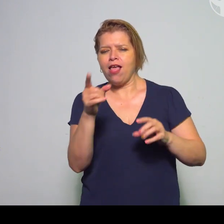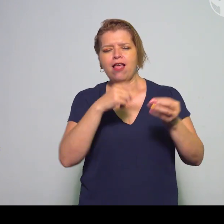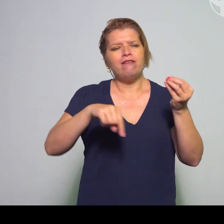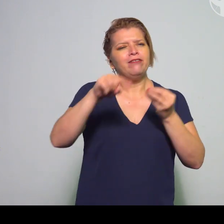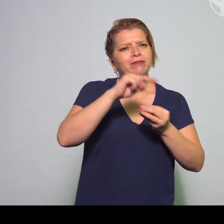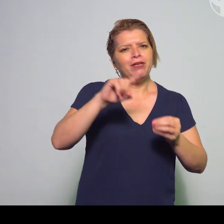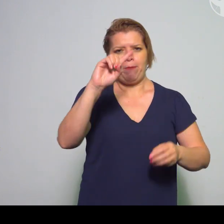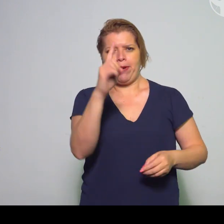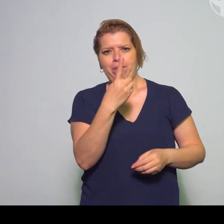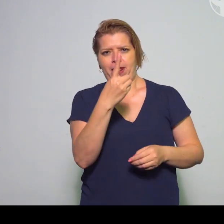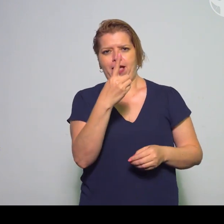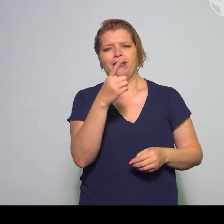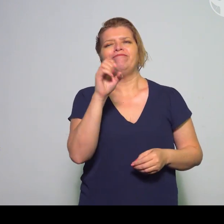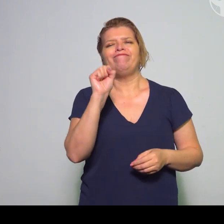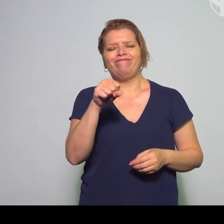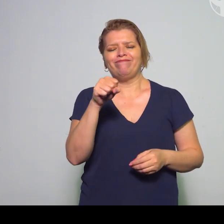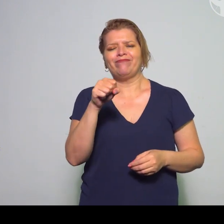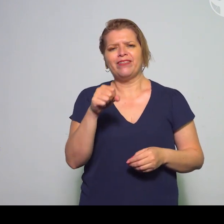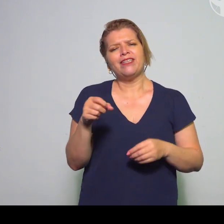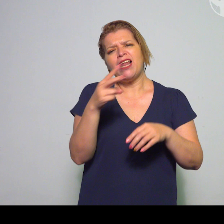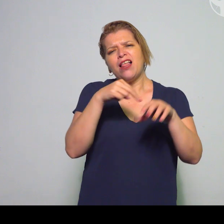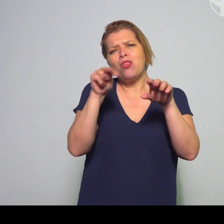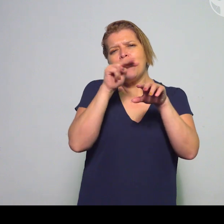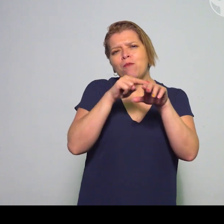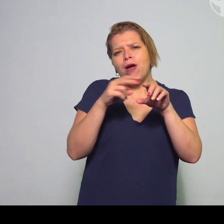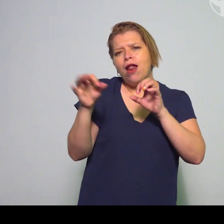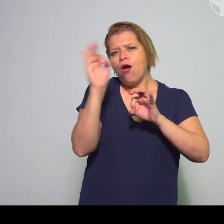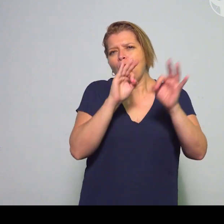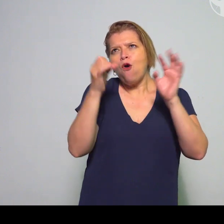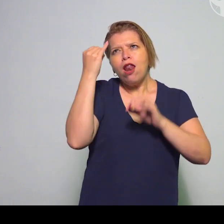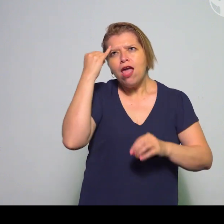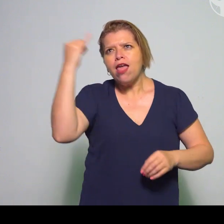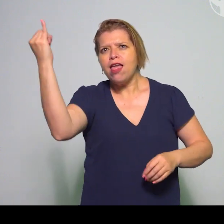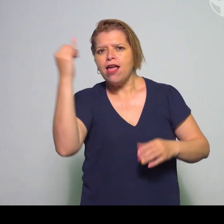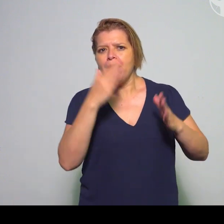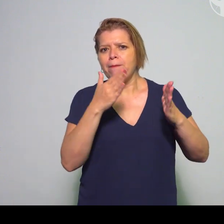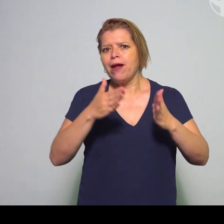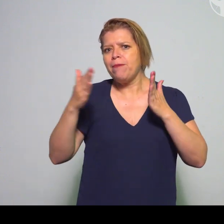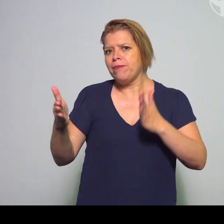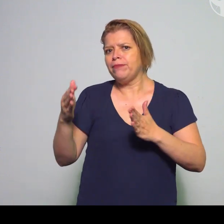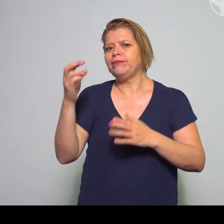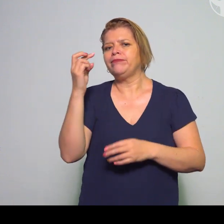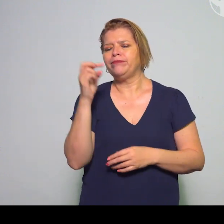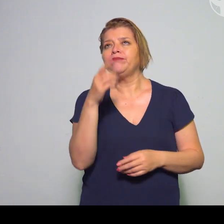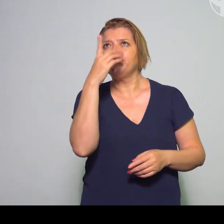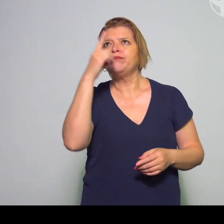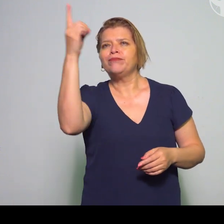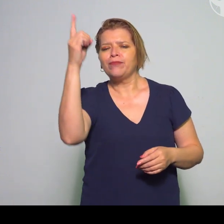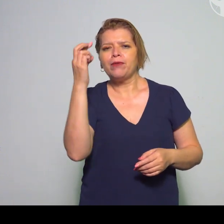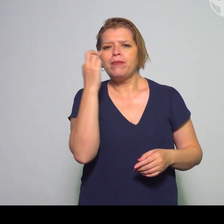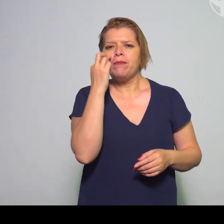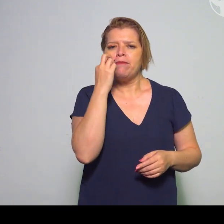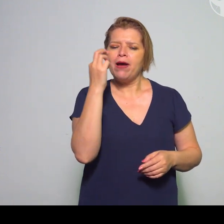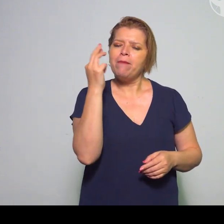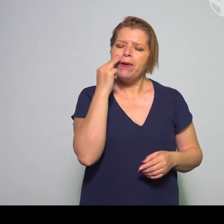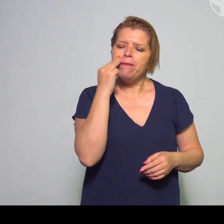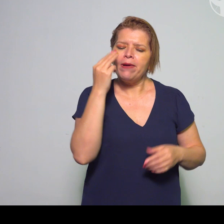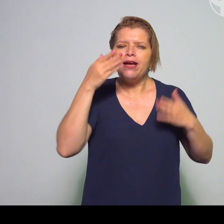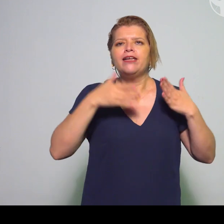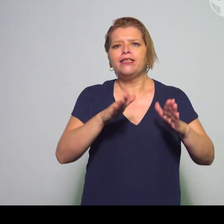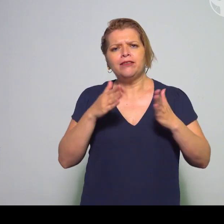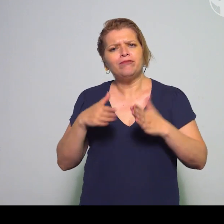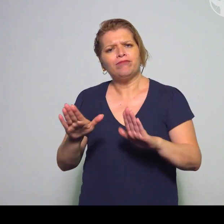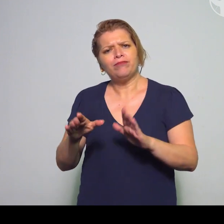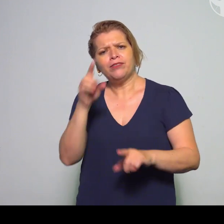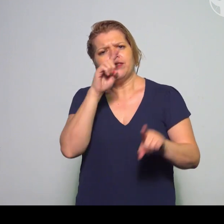puede tener? La primera es una estructura tradicional o ideal, de hecho es el plan de Dios, papá,